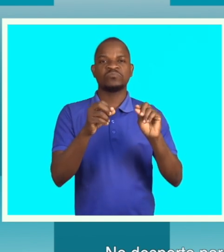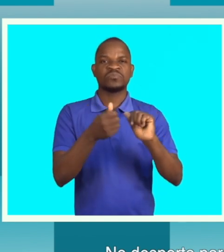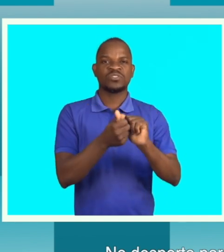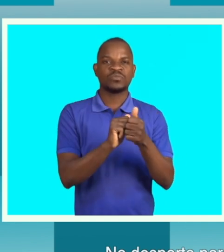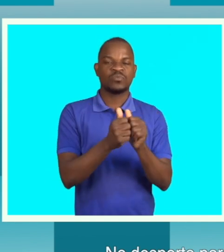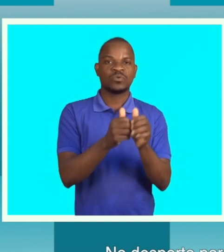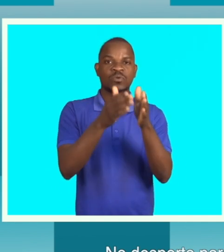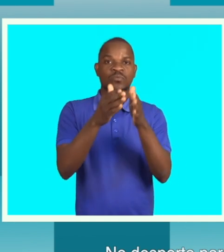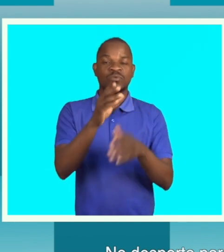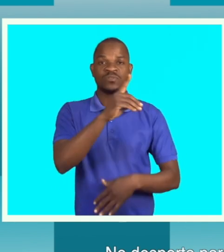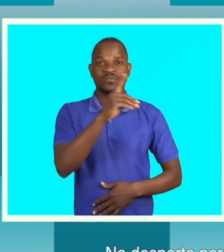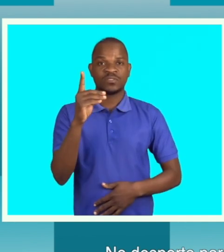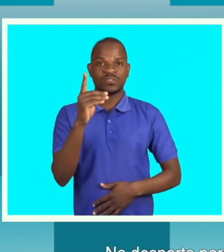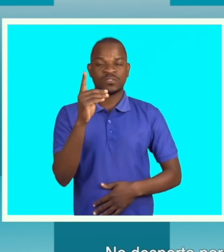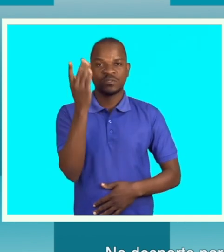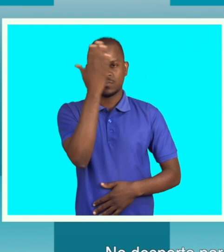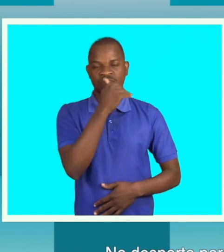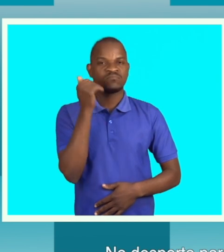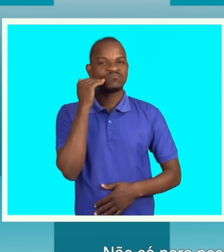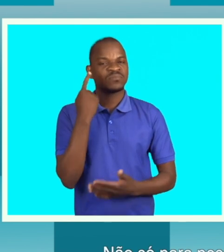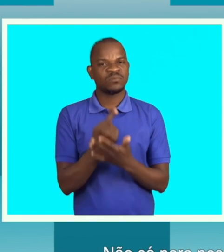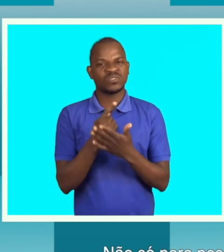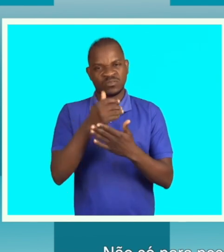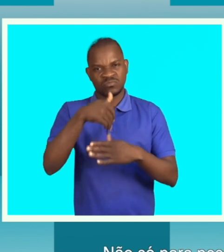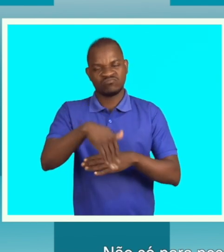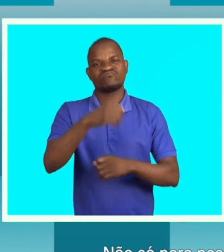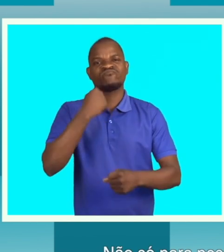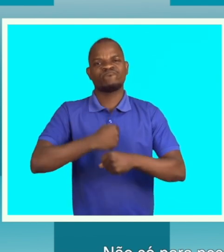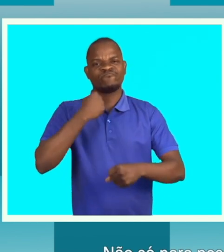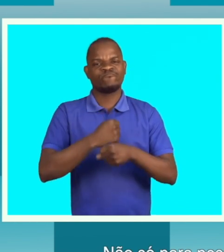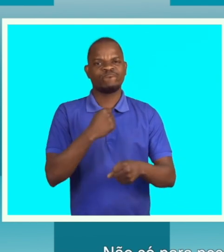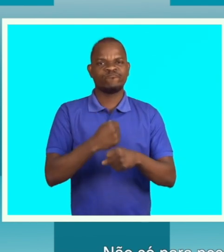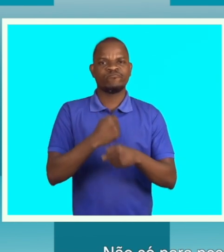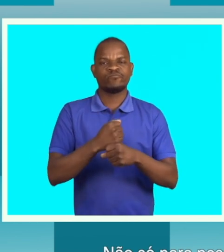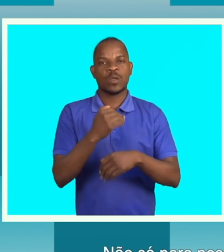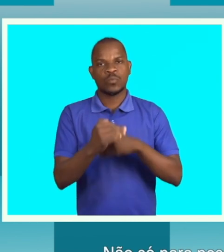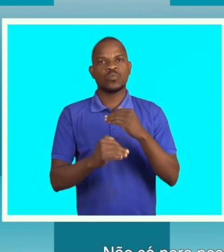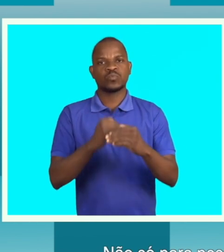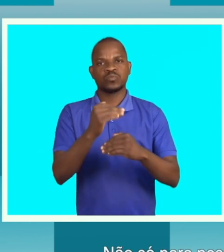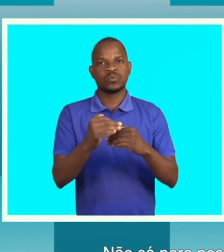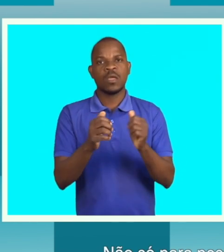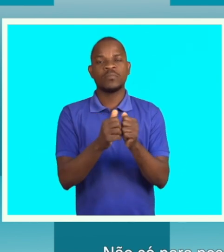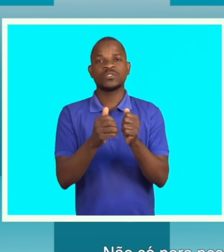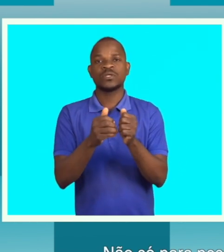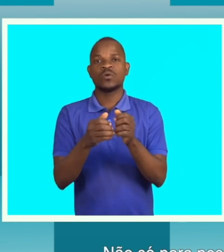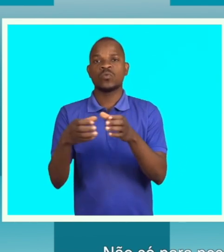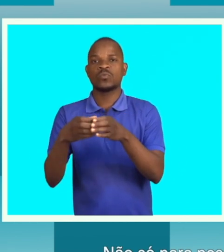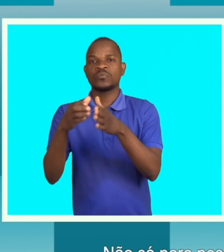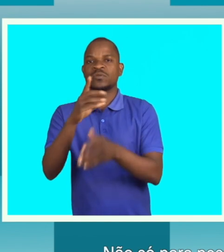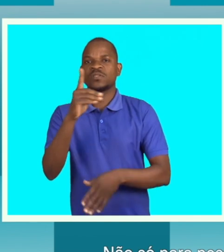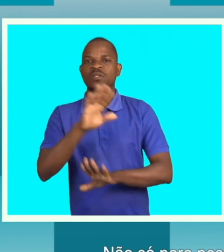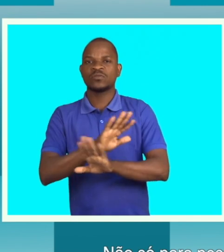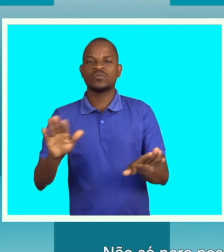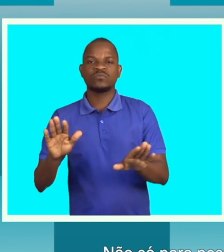banica Deve-se trabalhar Muito mais Muito mais Não só para a pessoa Portadora com deficiência Para todos